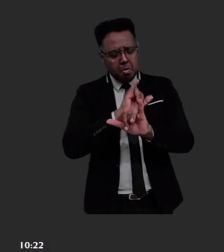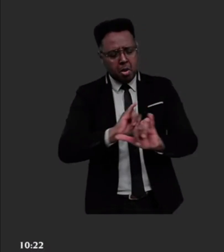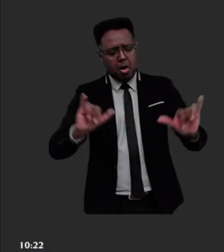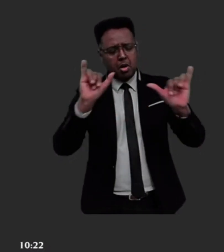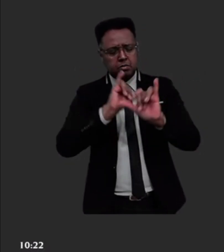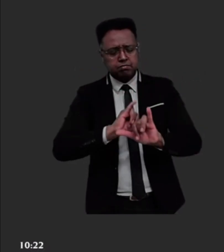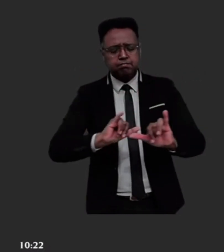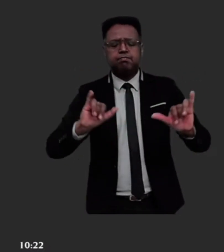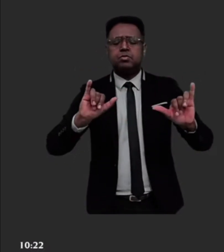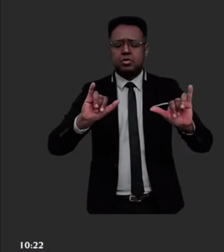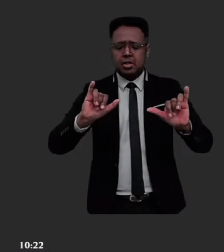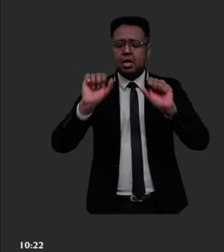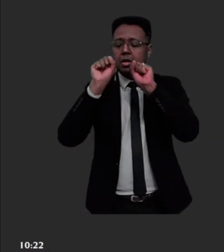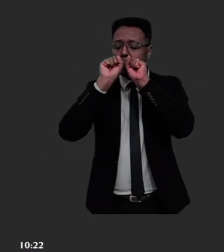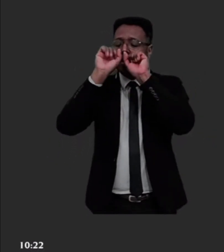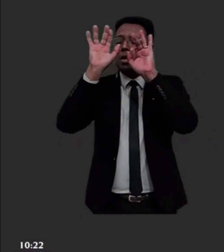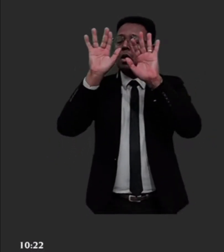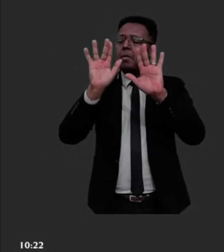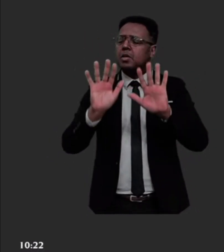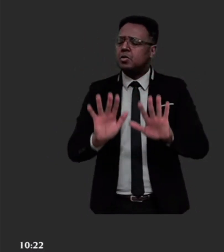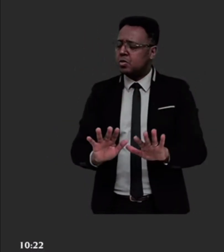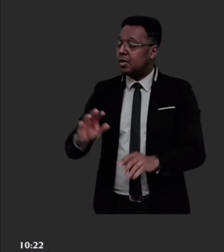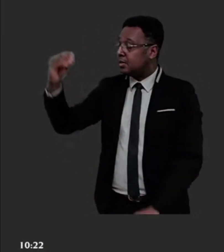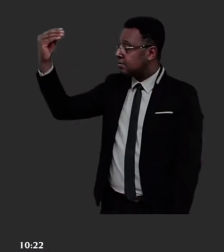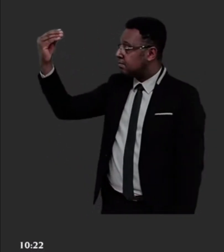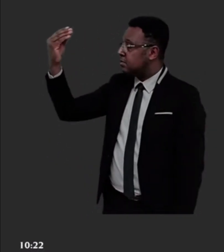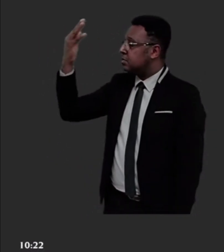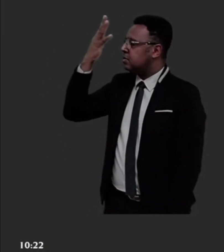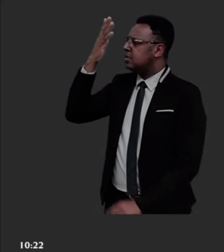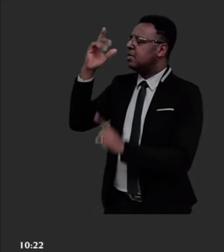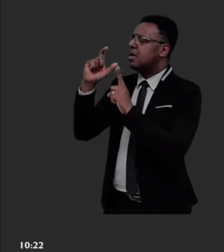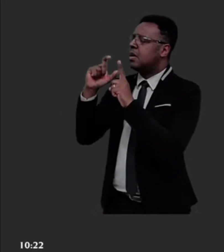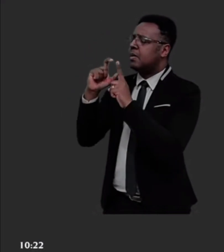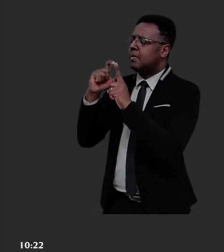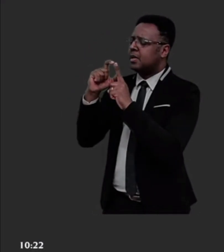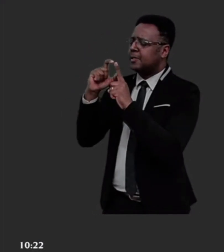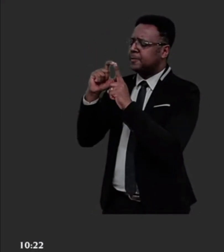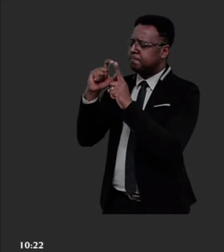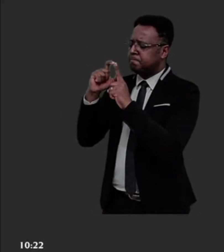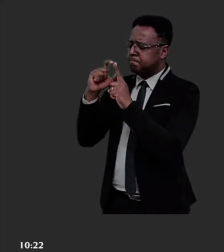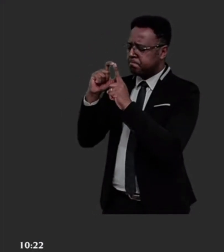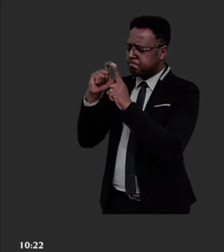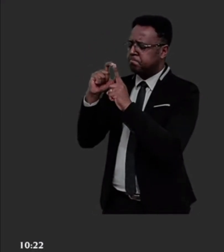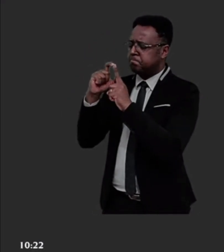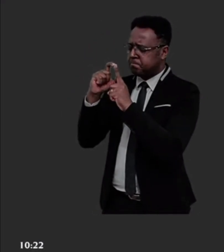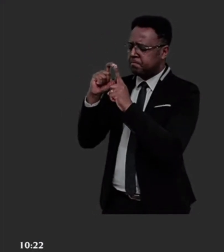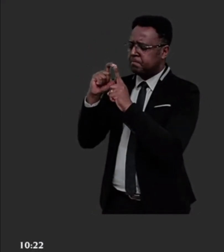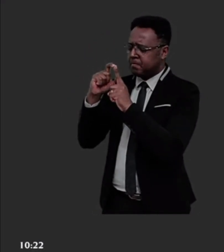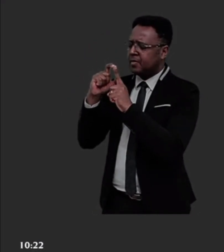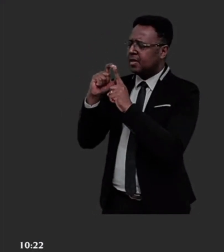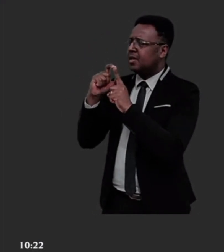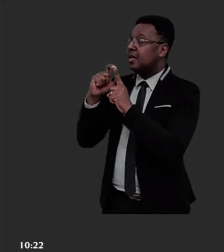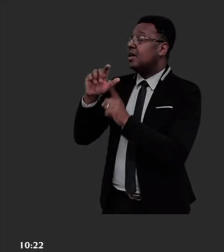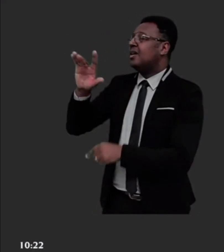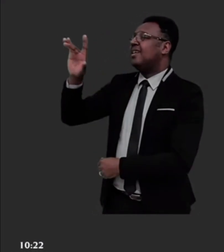pedimos, mande-nos o consolo e o conselho da tua palavra. Ah, Senhor,